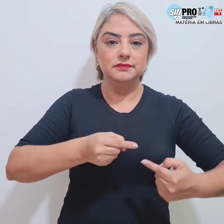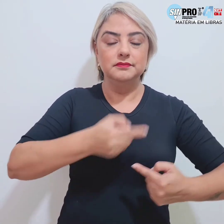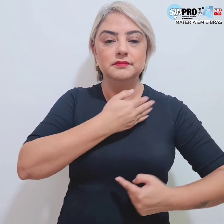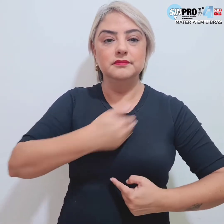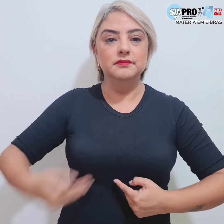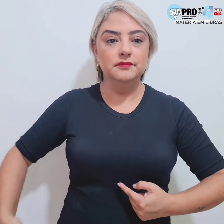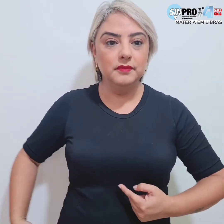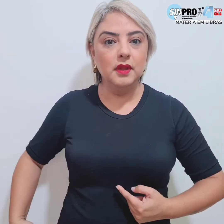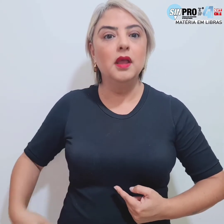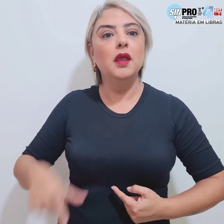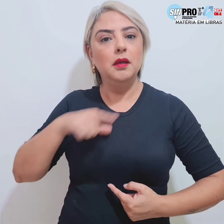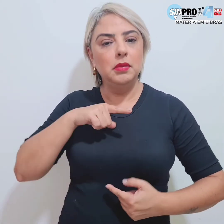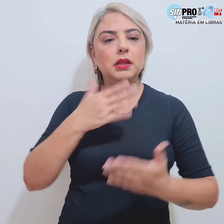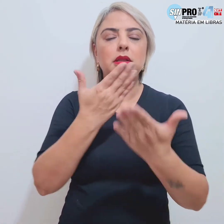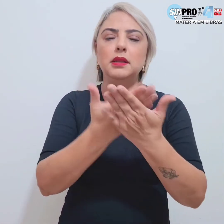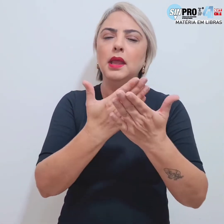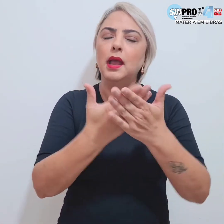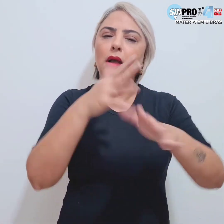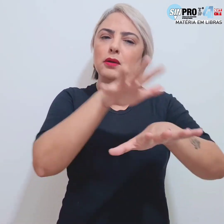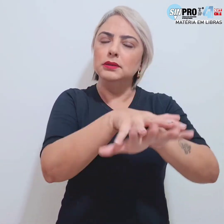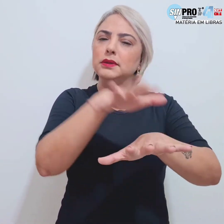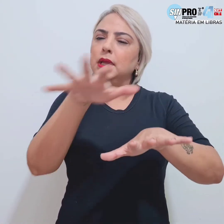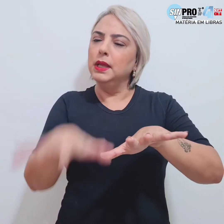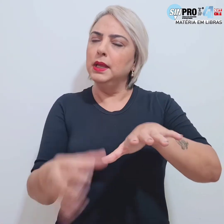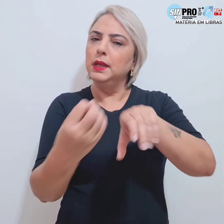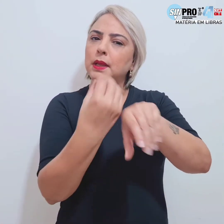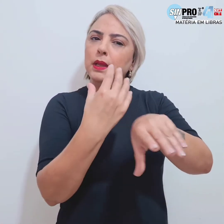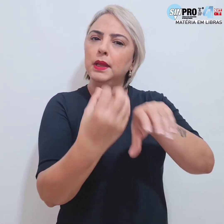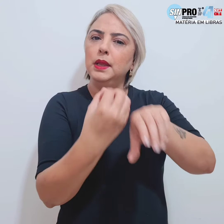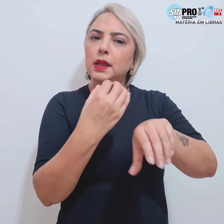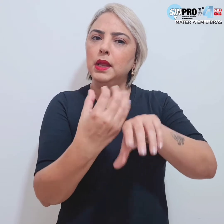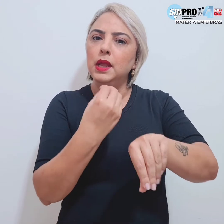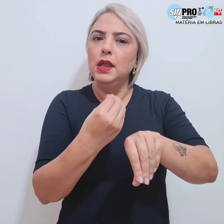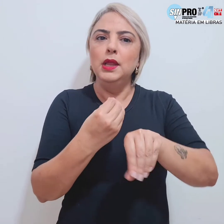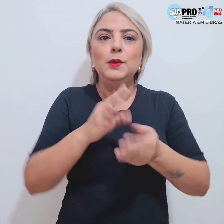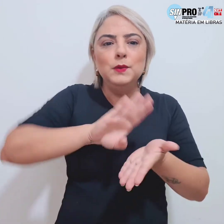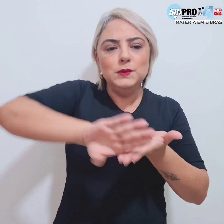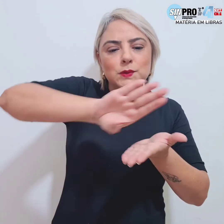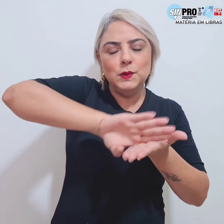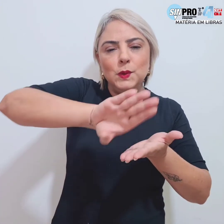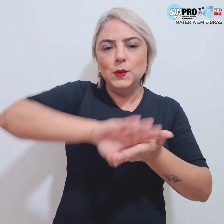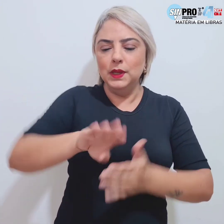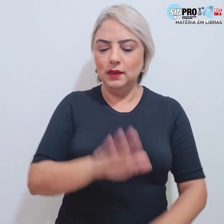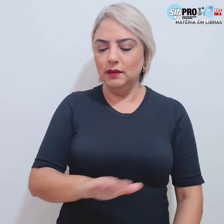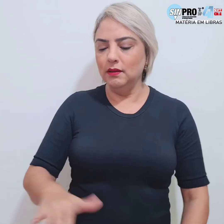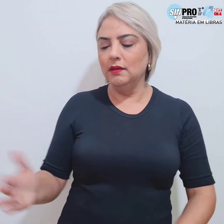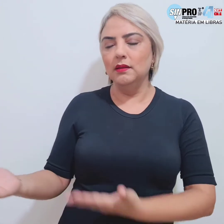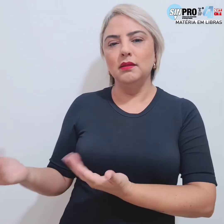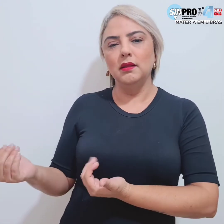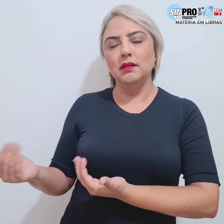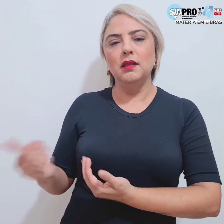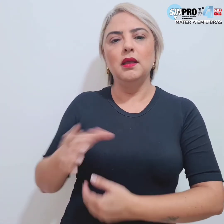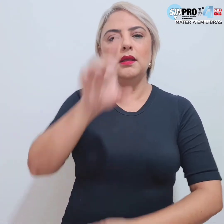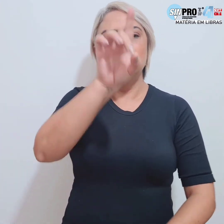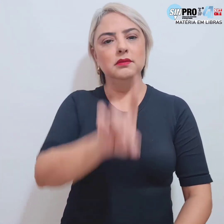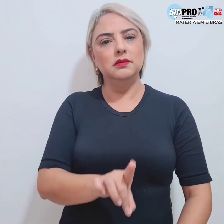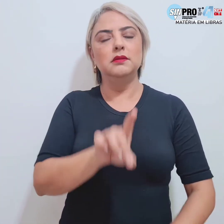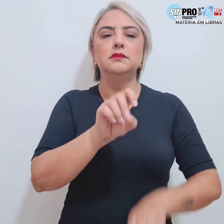políticas públicas para manter as aulas remotas e não privar crianças e adolescentes do direito